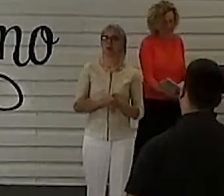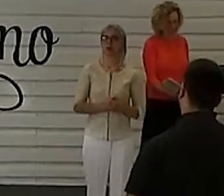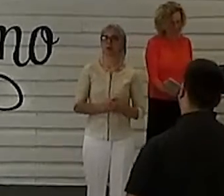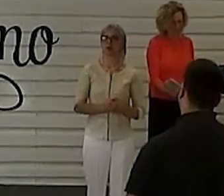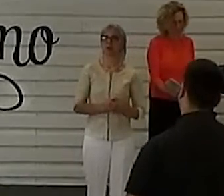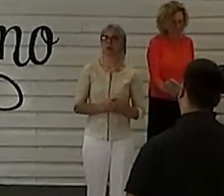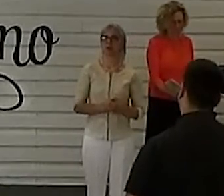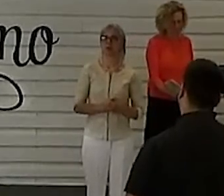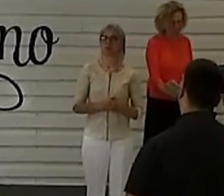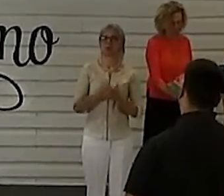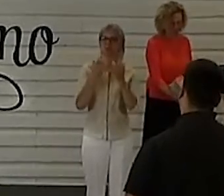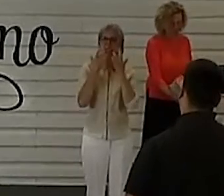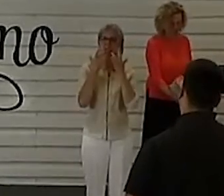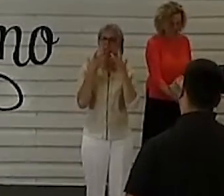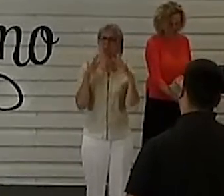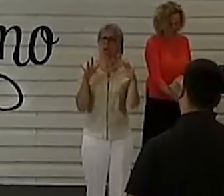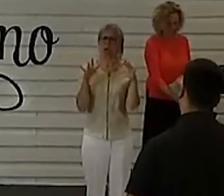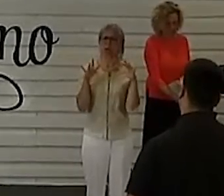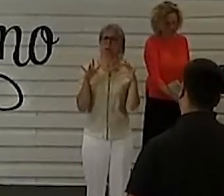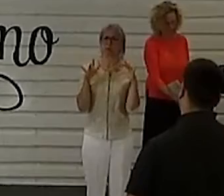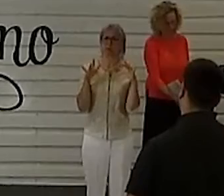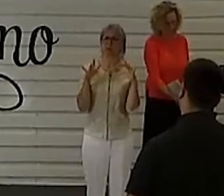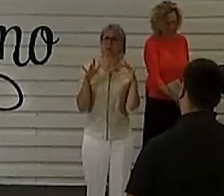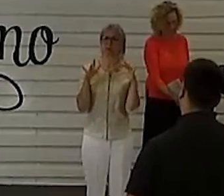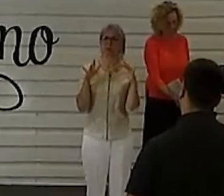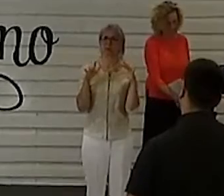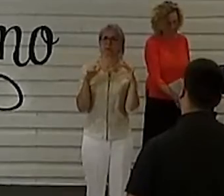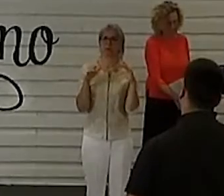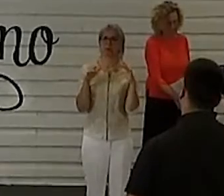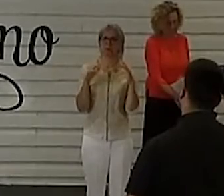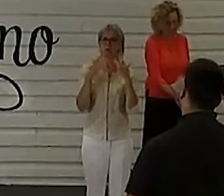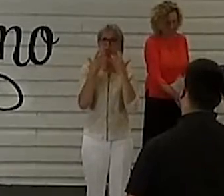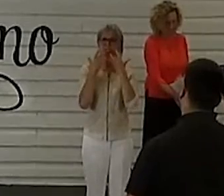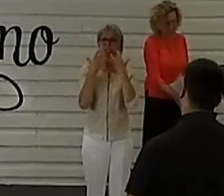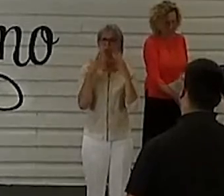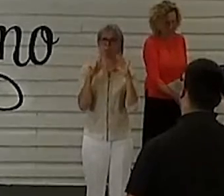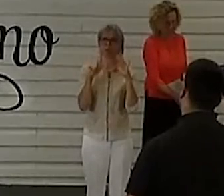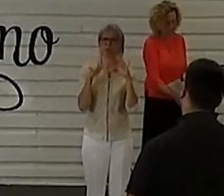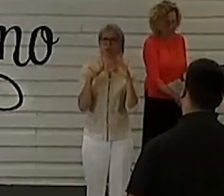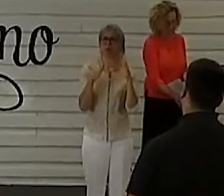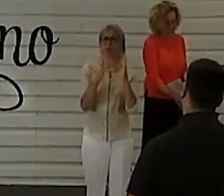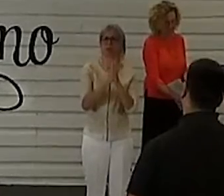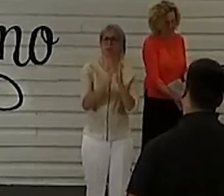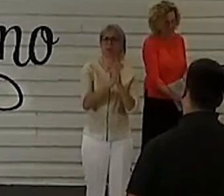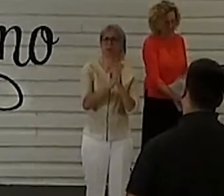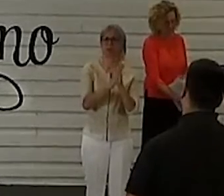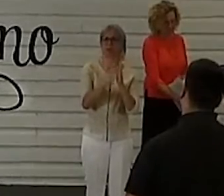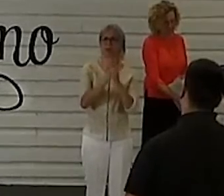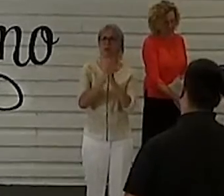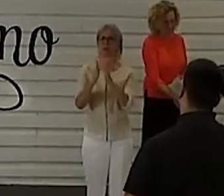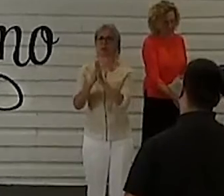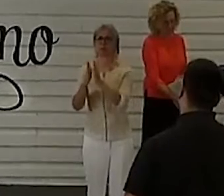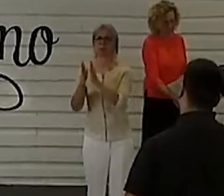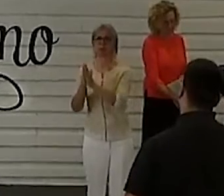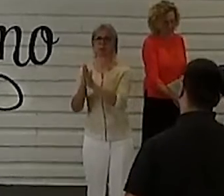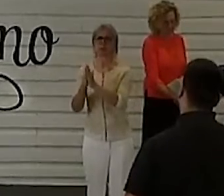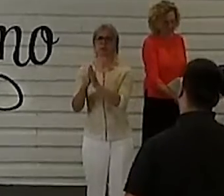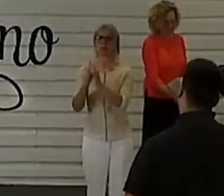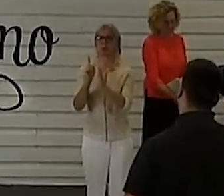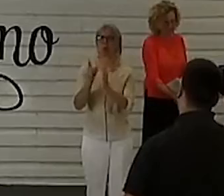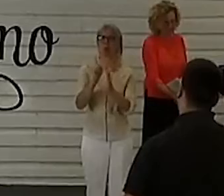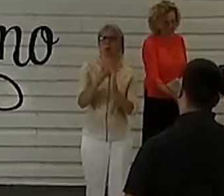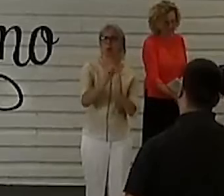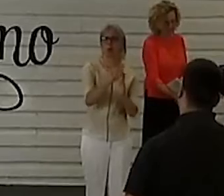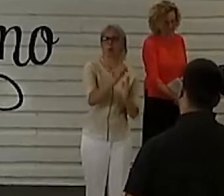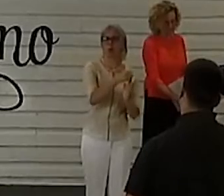Non è semplicemente far parte di una, tra virgolette, denominazione o chiesa evangelica. Tu